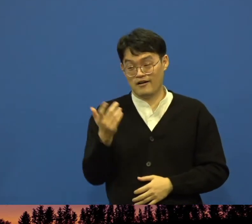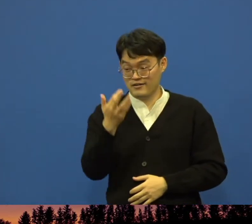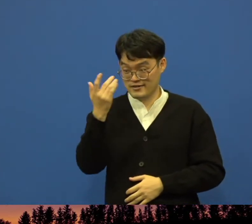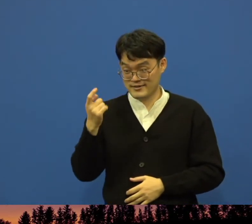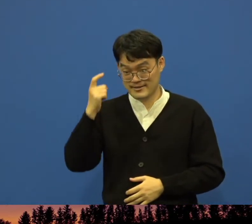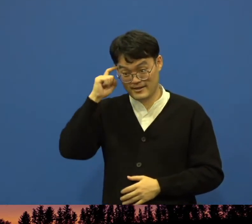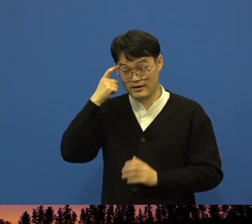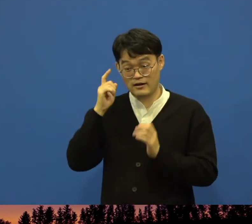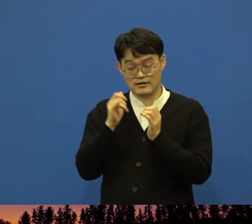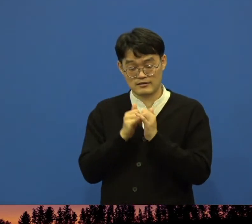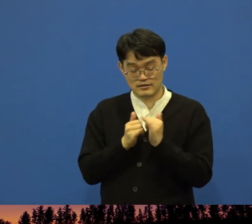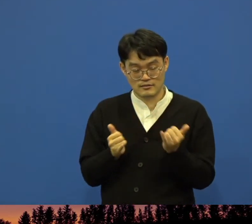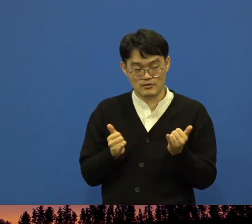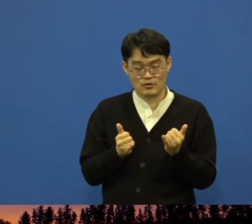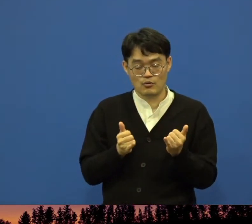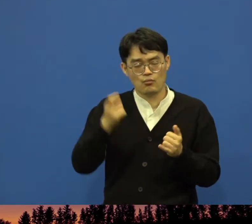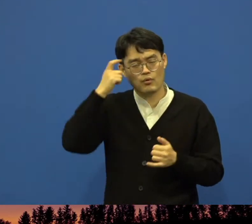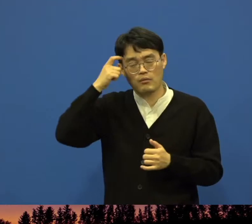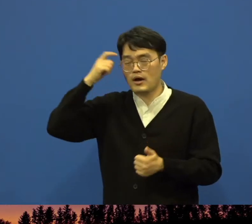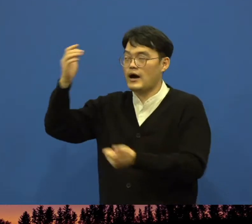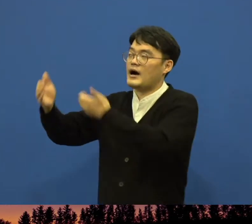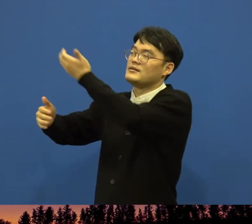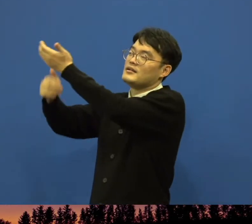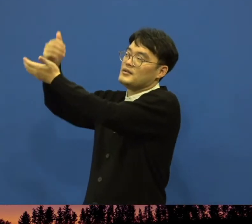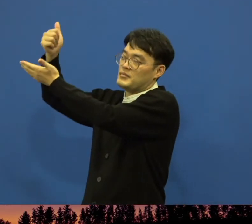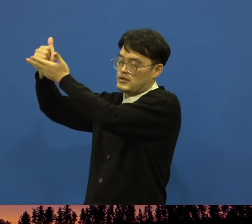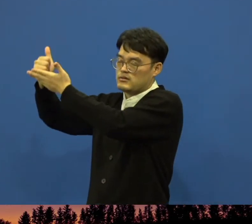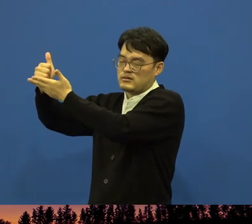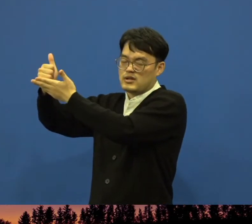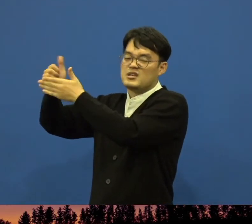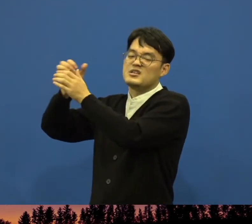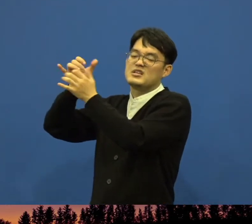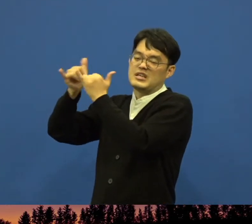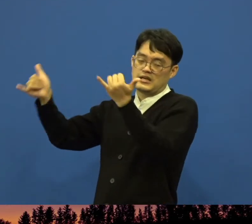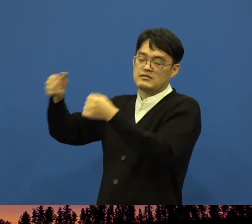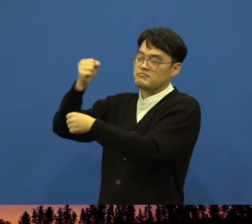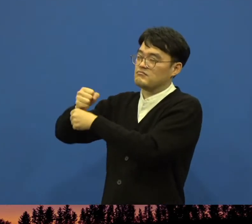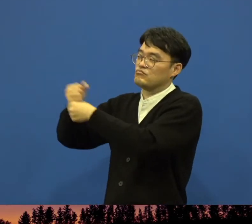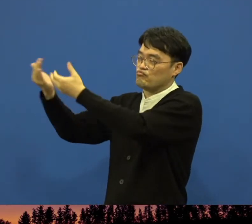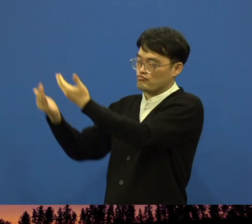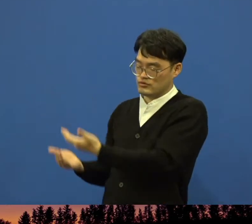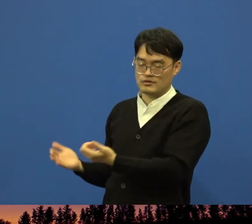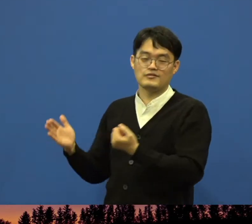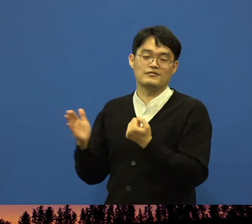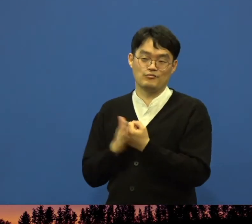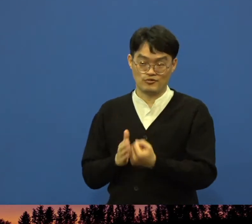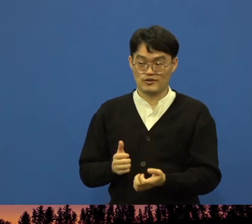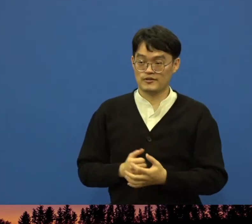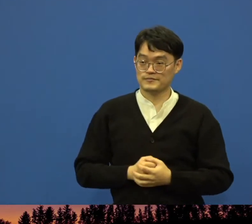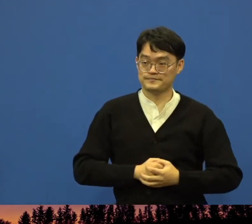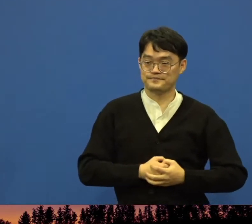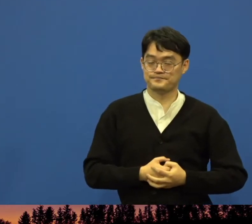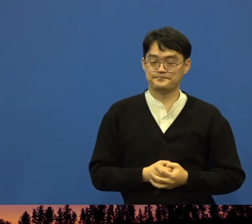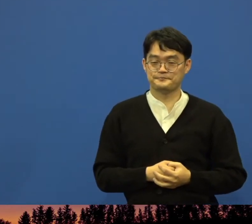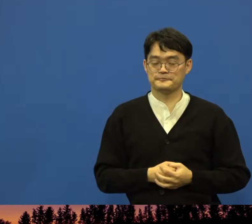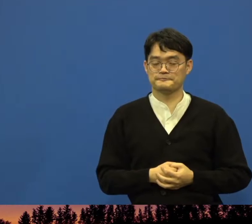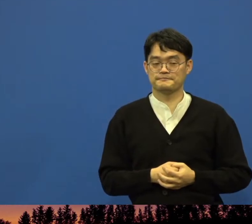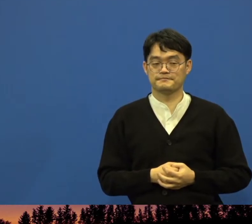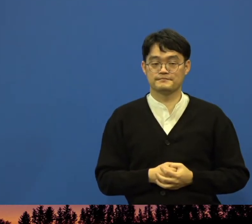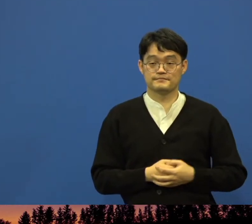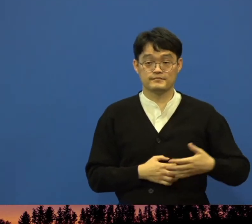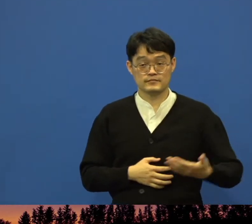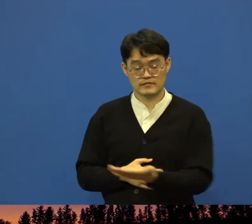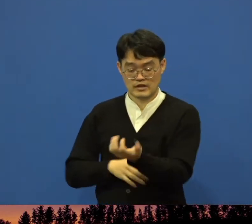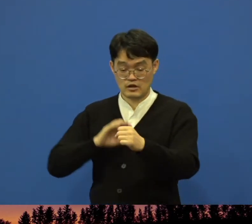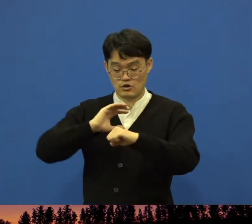미적인 감각이 탁월하신 분이시죠. 그 아름다움을 추구하시고 또 우리에게 그런 것들을 즐거워하게 하시는 거예요. 그죠? 과일도